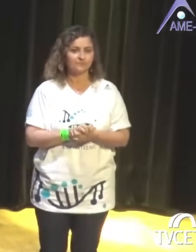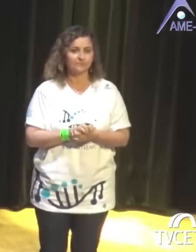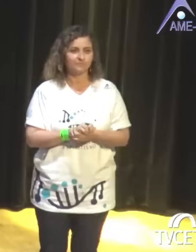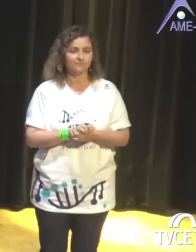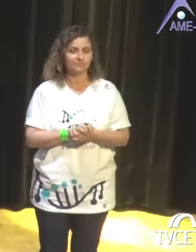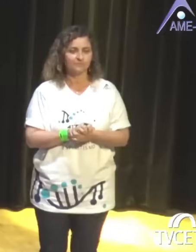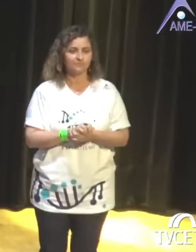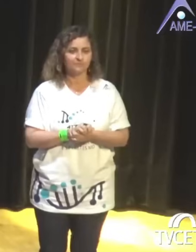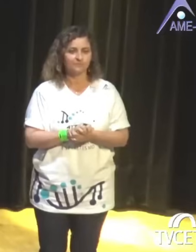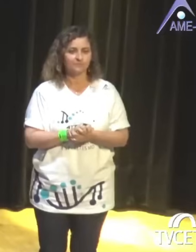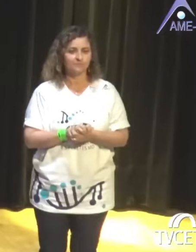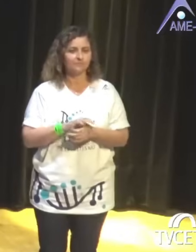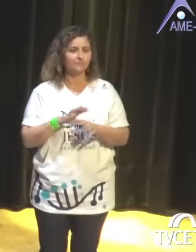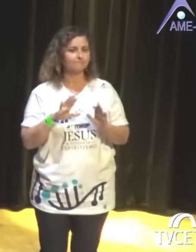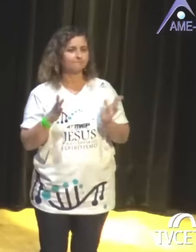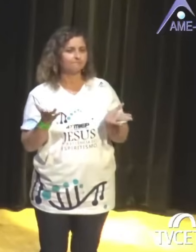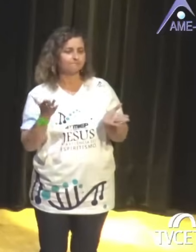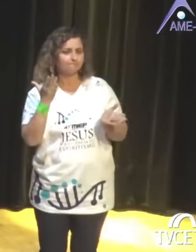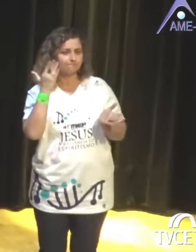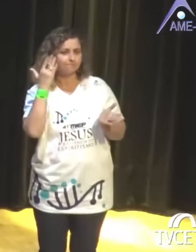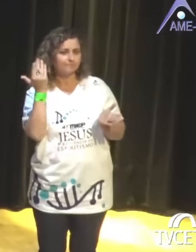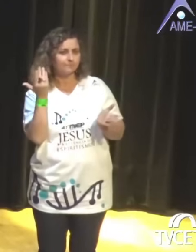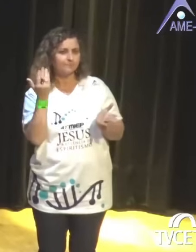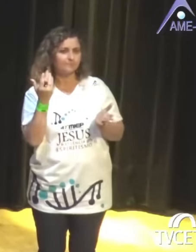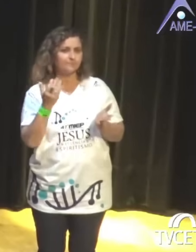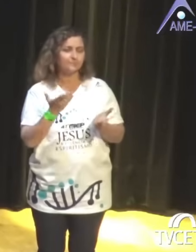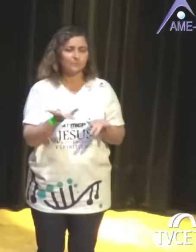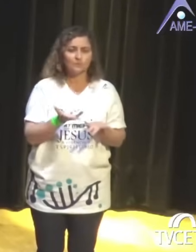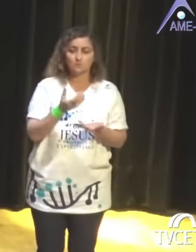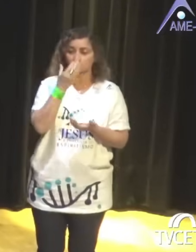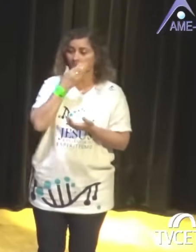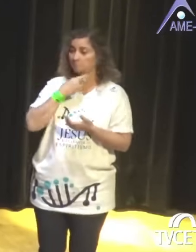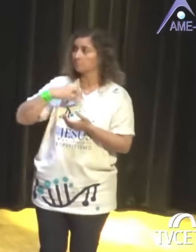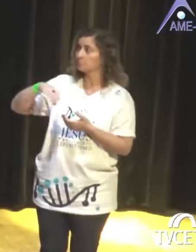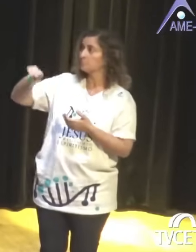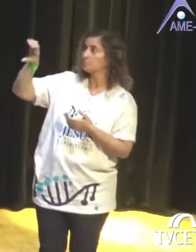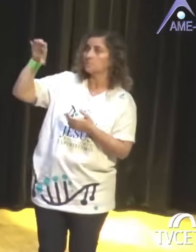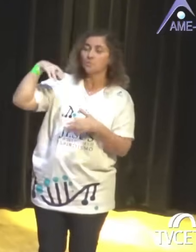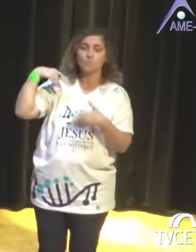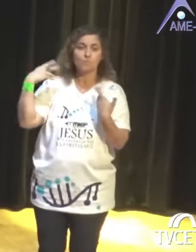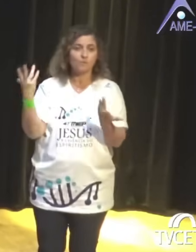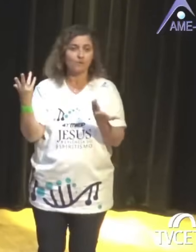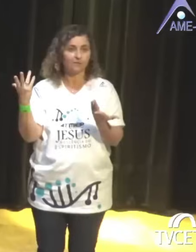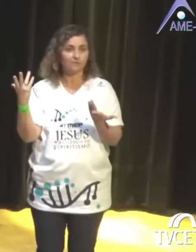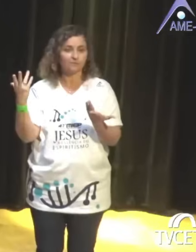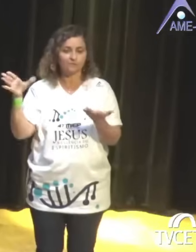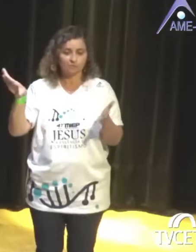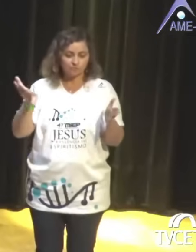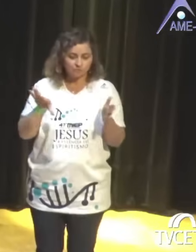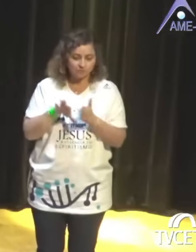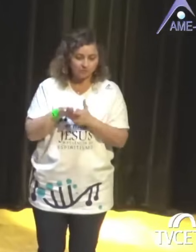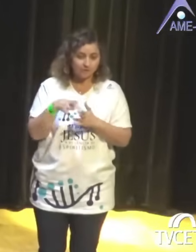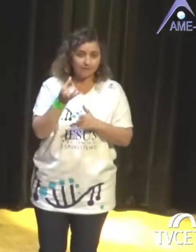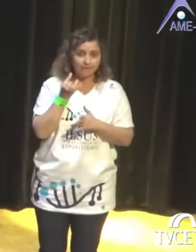né Sabe quando um elefante entra num jardim para colher uma flor